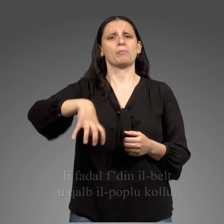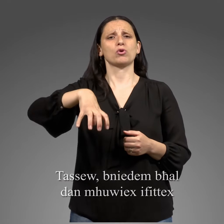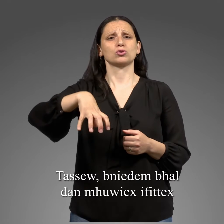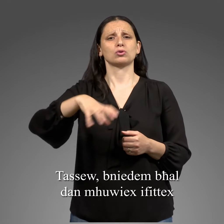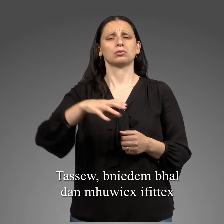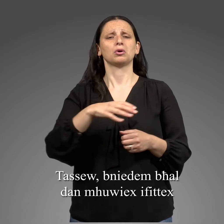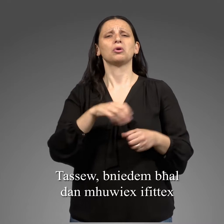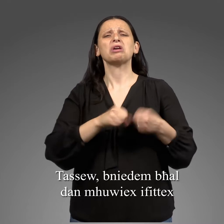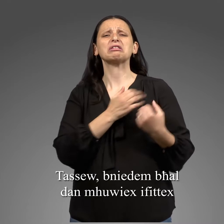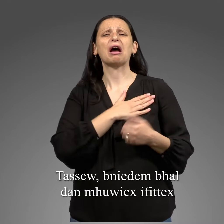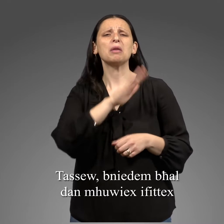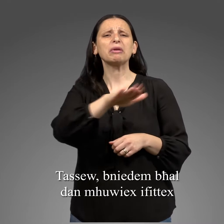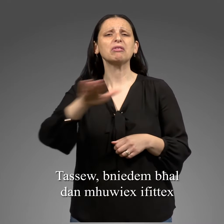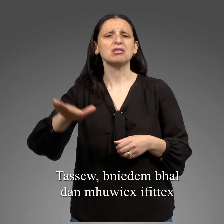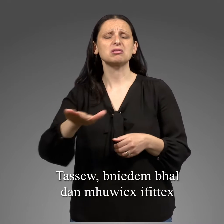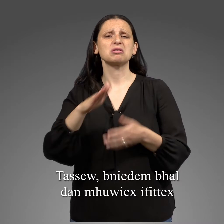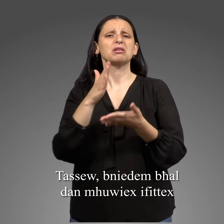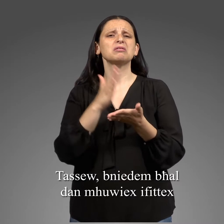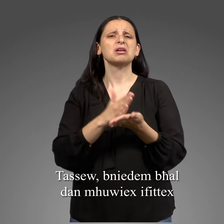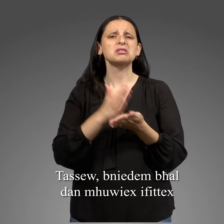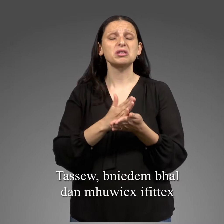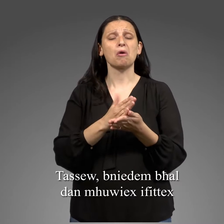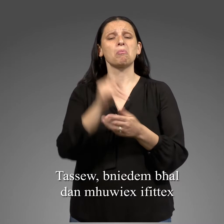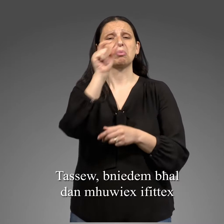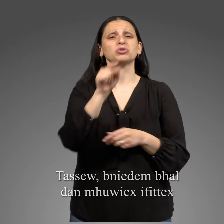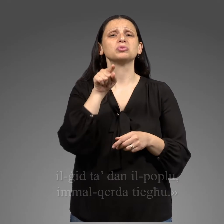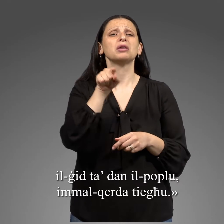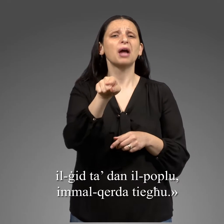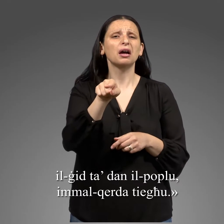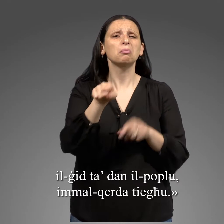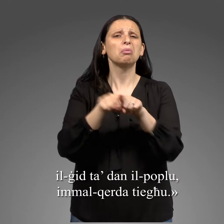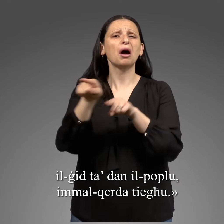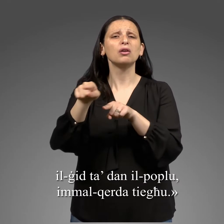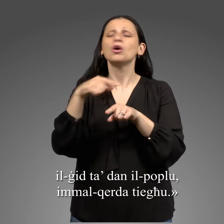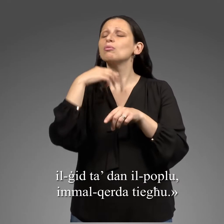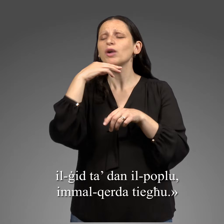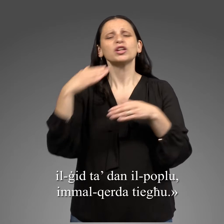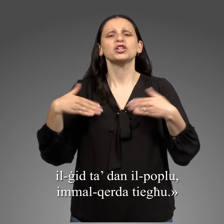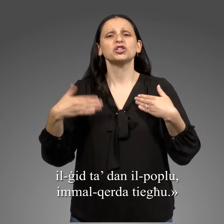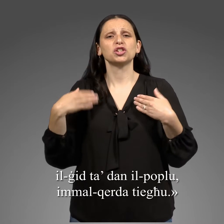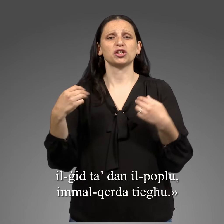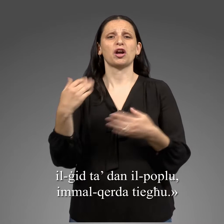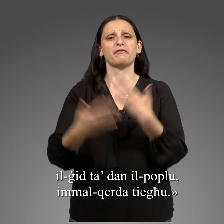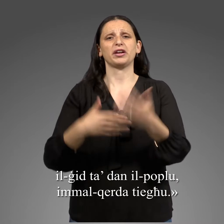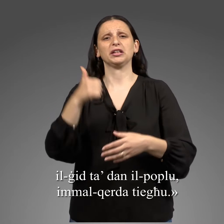Tassew b'nidem bħaldan muwixi fittax il-ġit ta' dan il-poplu imma l-ħerdatijow